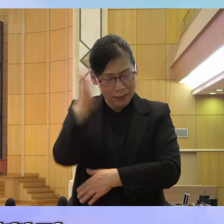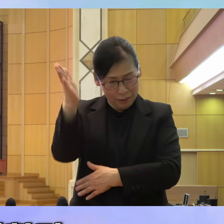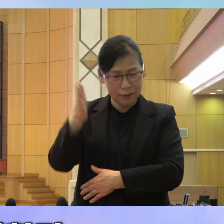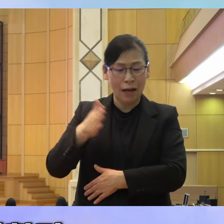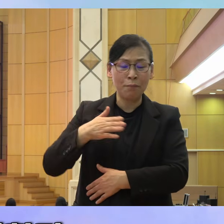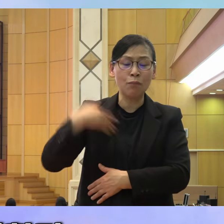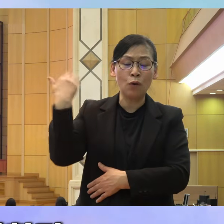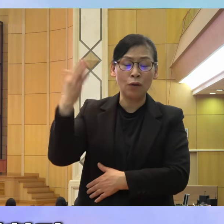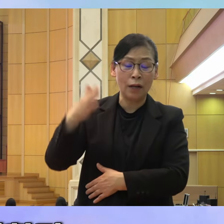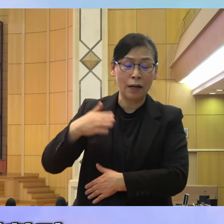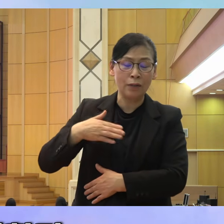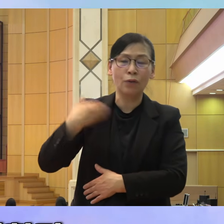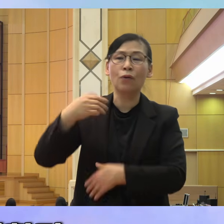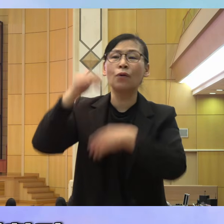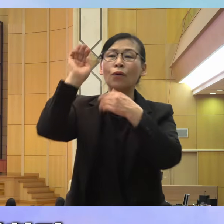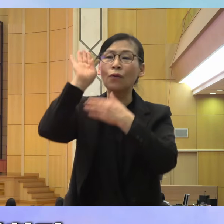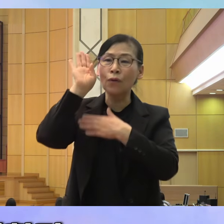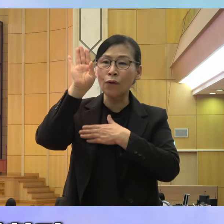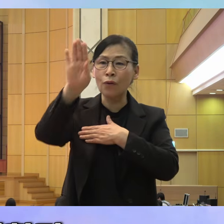내일은 난 몰라요.